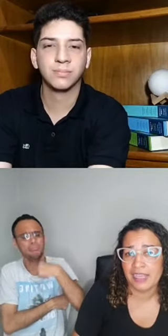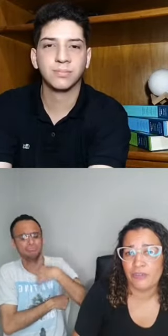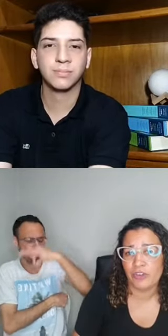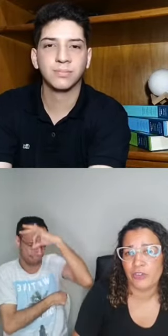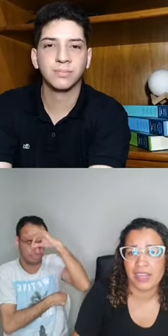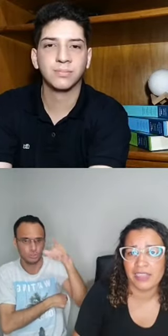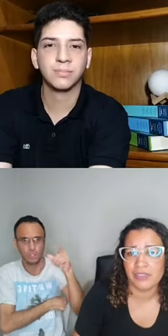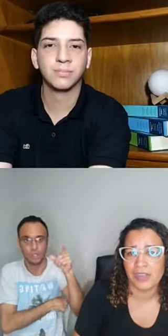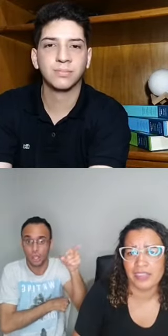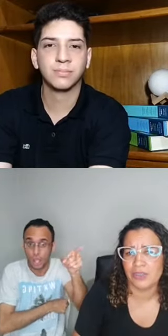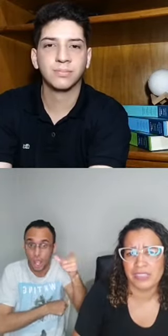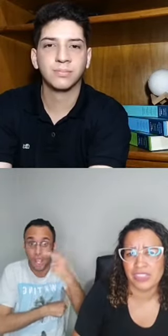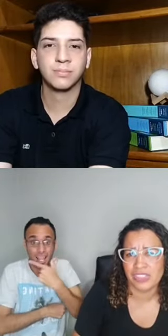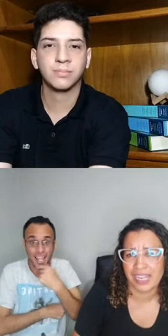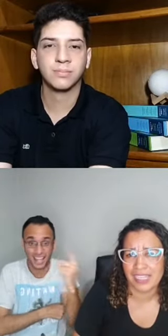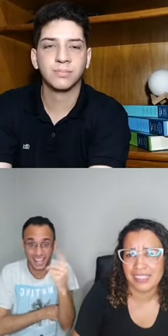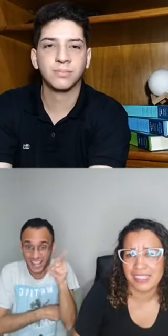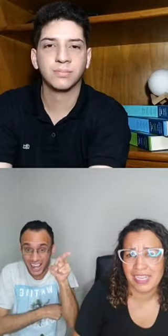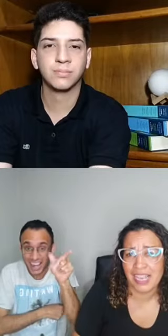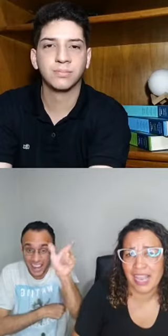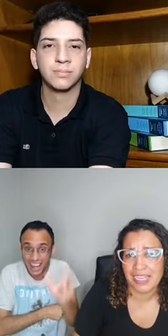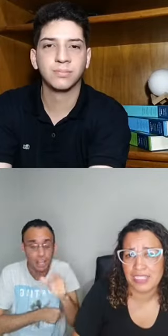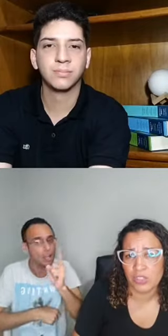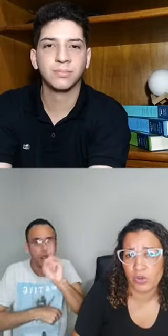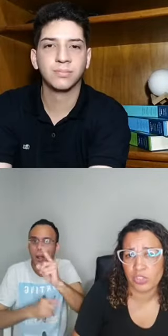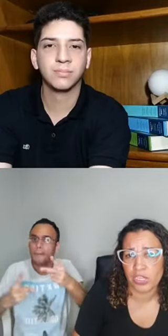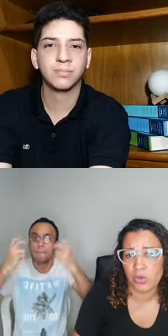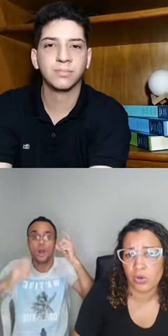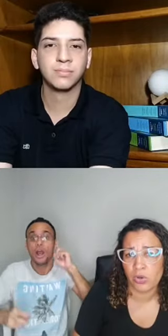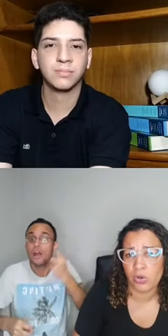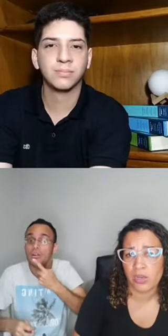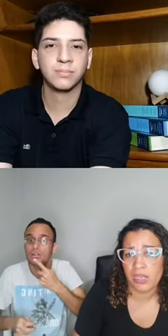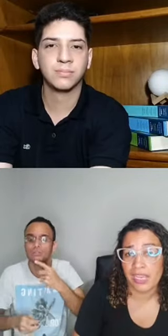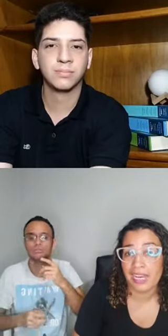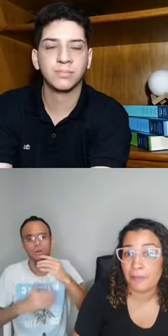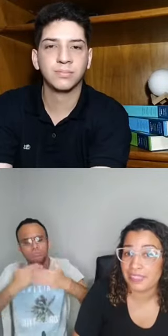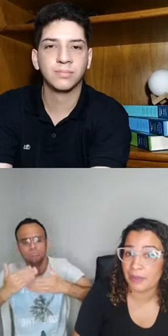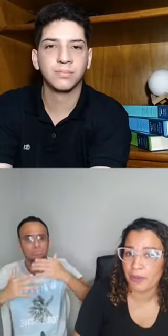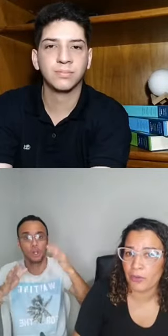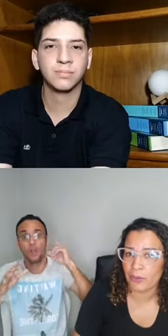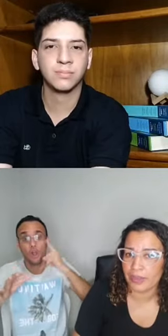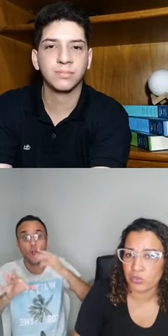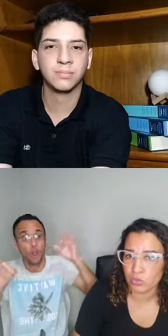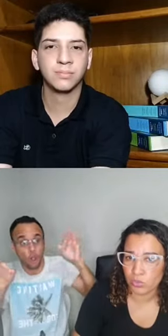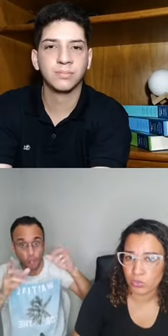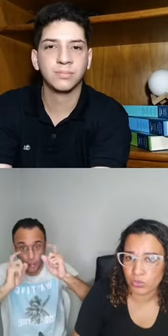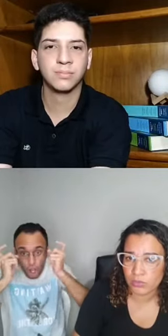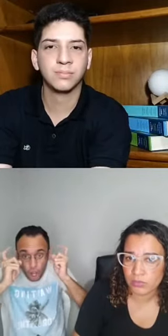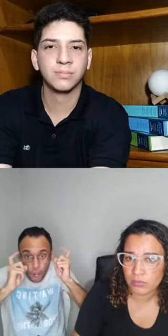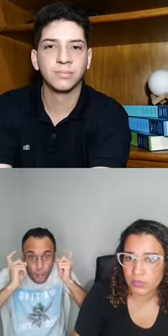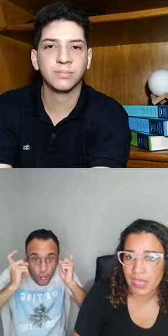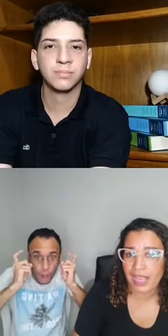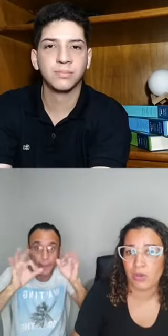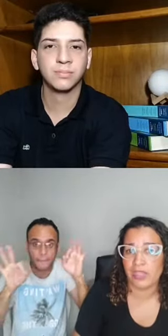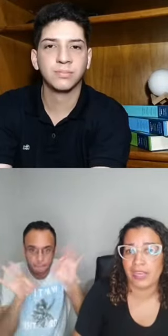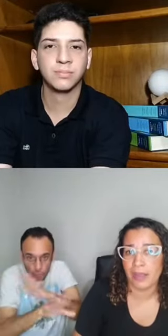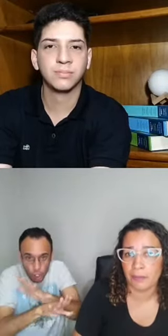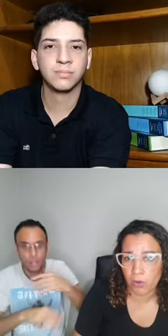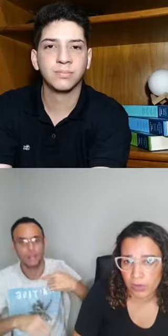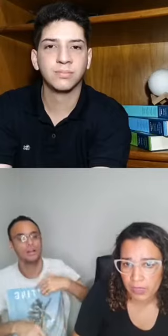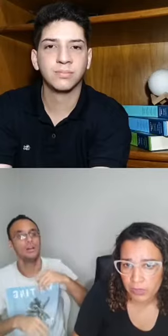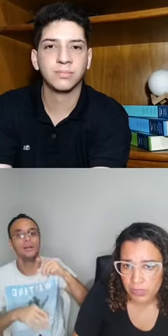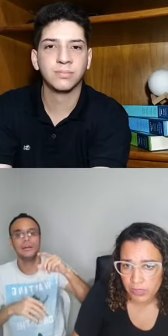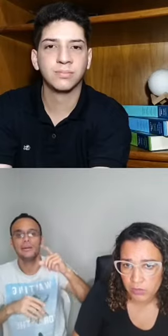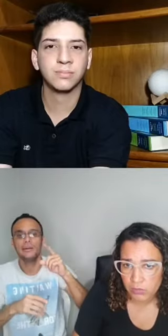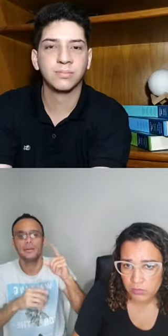Aí ele foi falando, falando, eu não entendi nada. Aí esse homem chegou, ele percebeu que eu era surdo. Aí quando